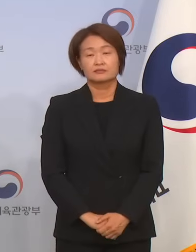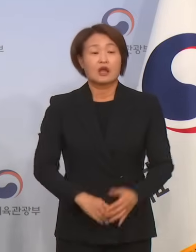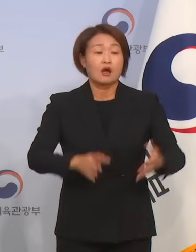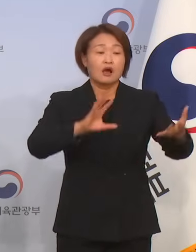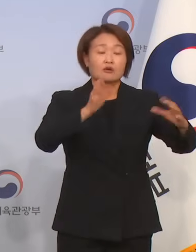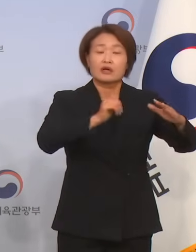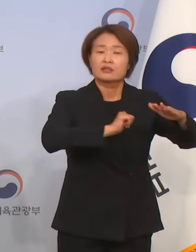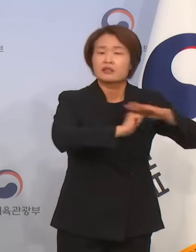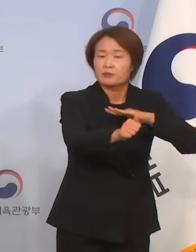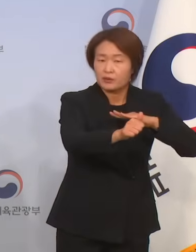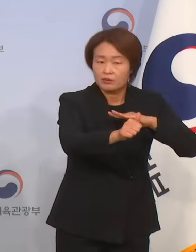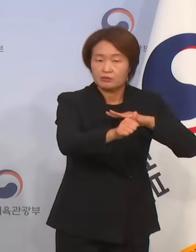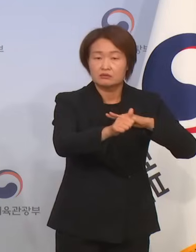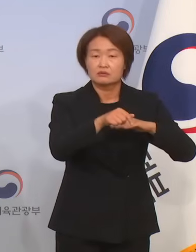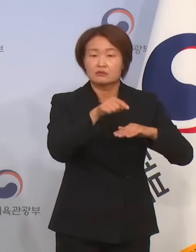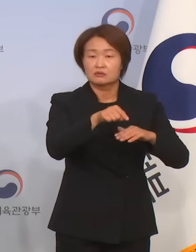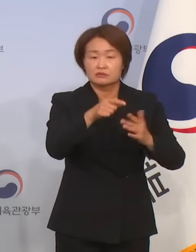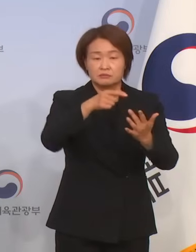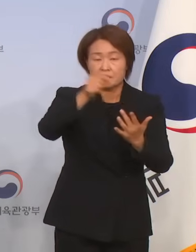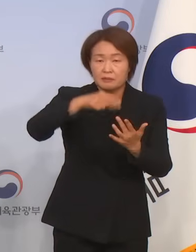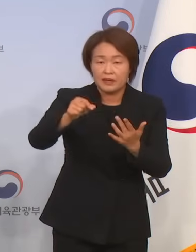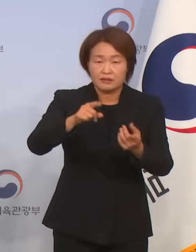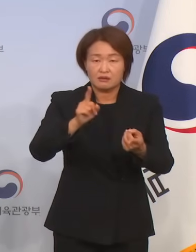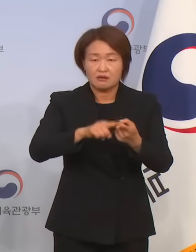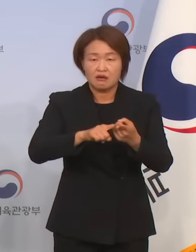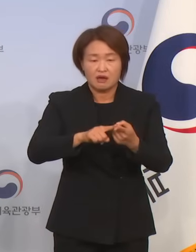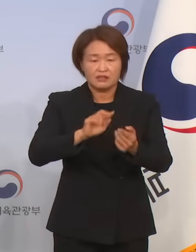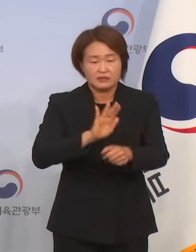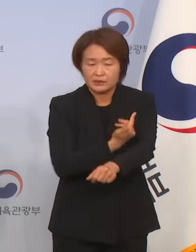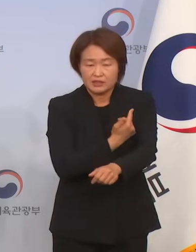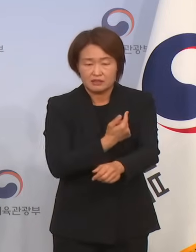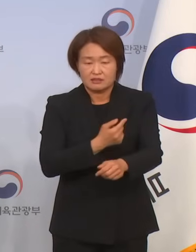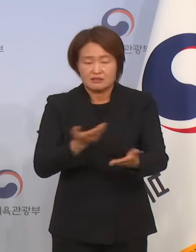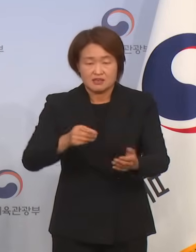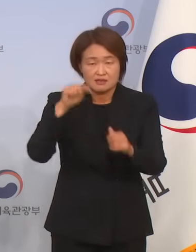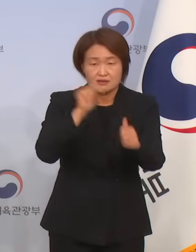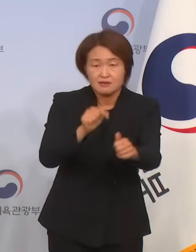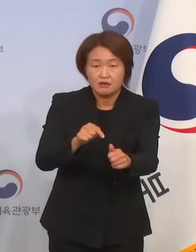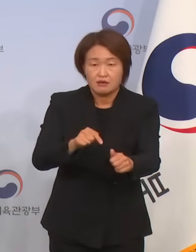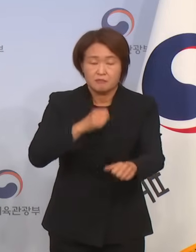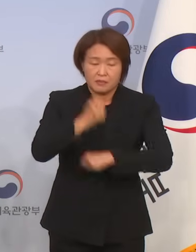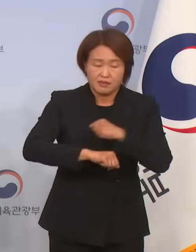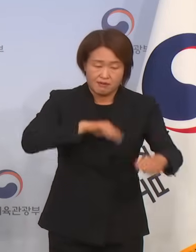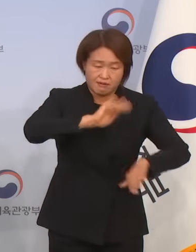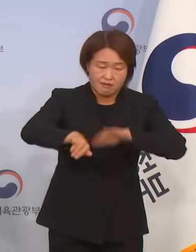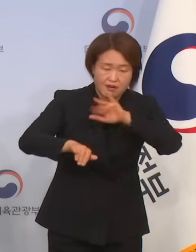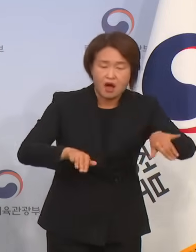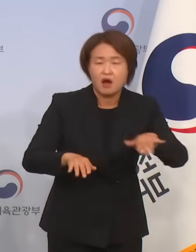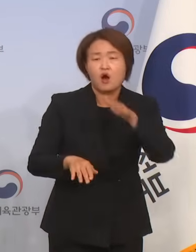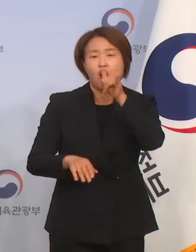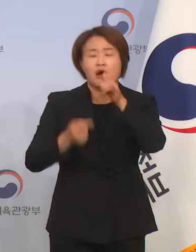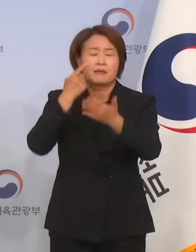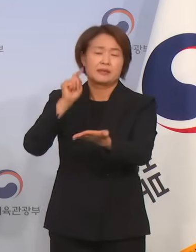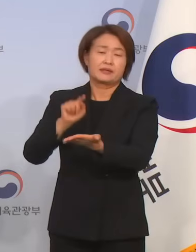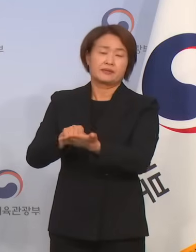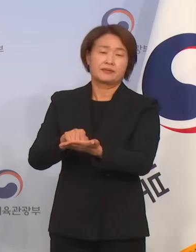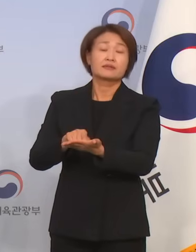국가대표 감독 선임 과정에서 부당한 지시를 하거나 스스로 규정을 위반하는 개입을 하였습니다. 그리고